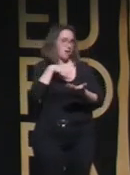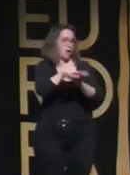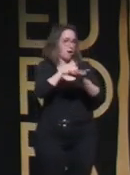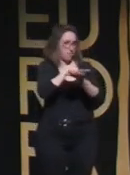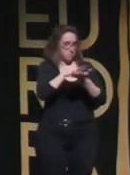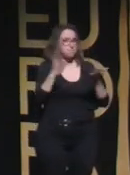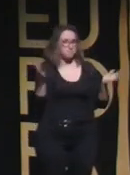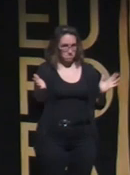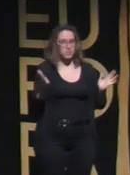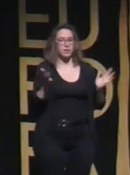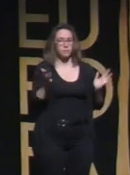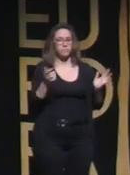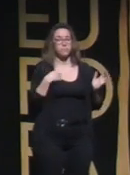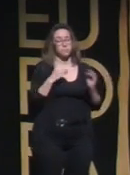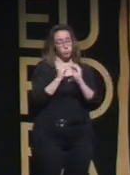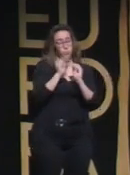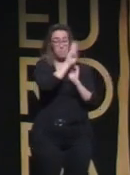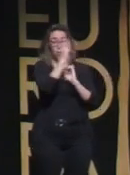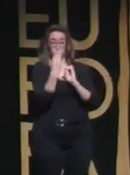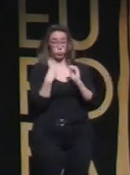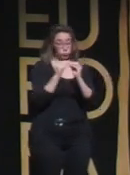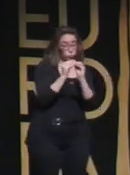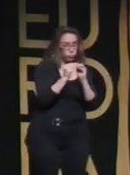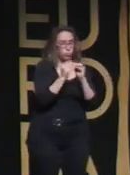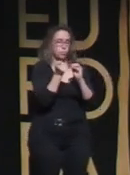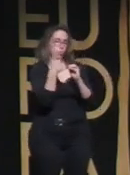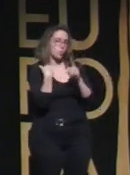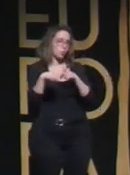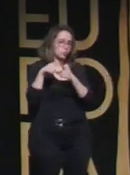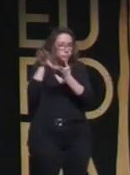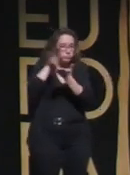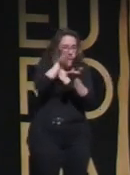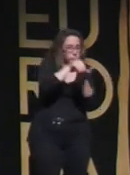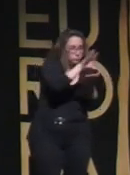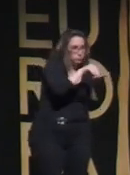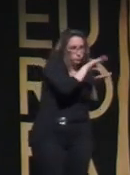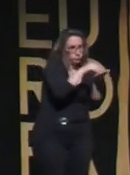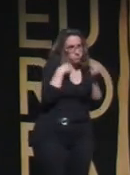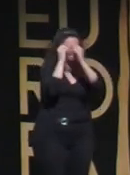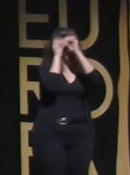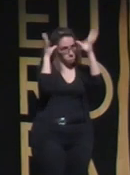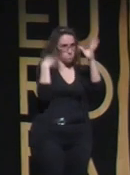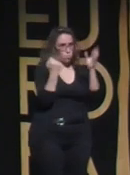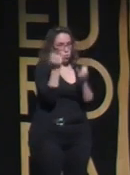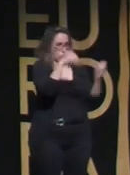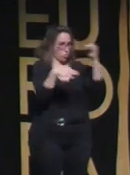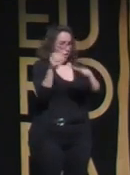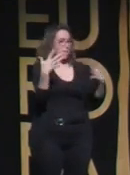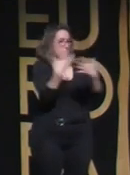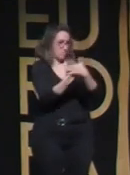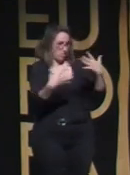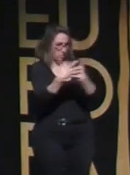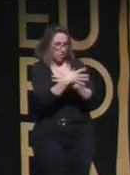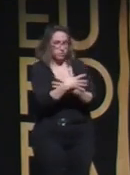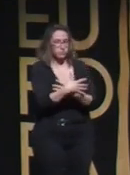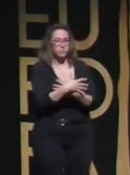a la hora de montar un poco el PowerPoint he hecho mezcla de diferentes cosas que tenía en mente para poder compartir, ¿vale? Porque generalmente no es